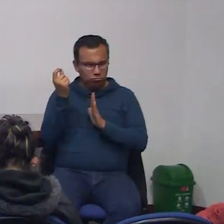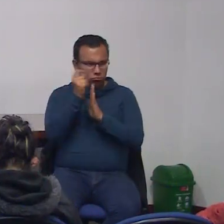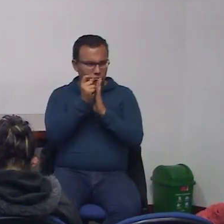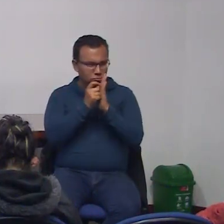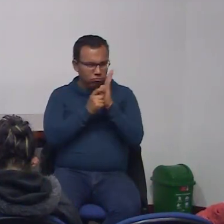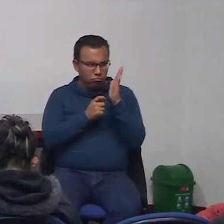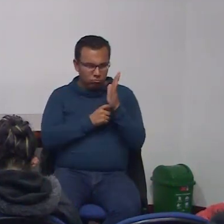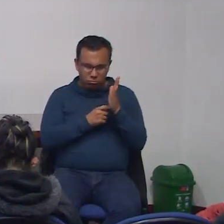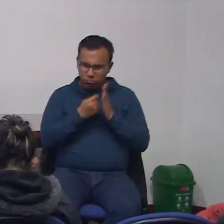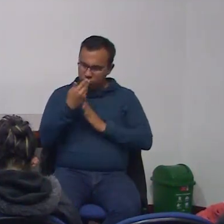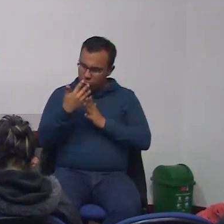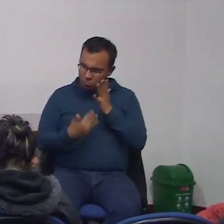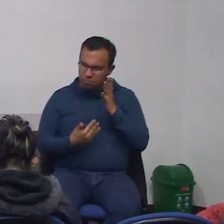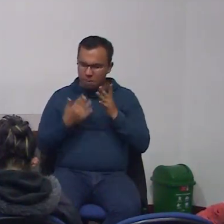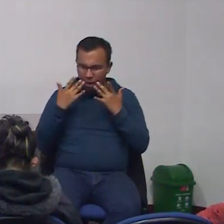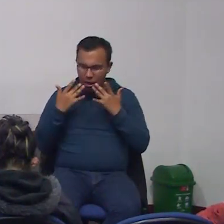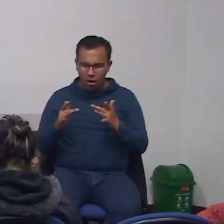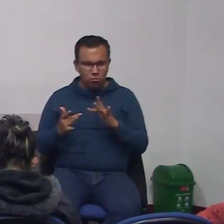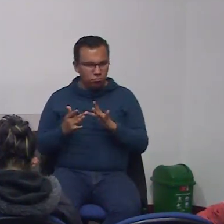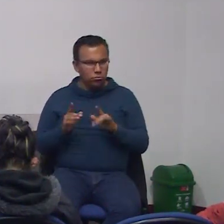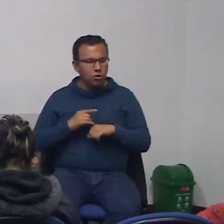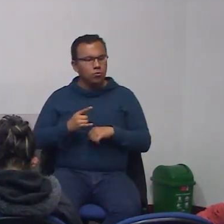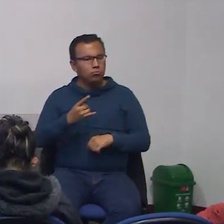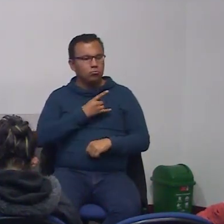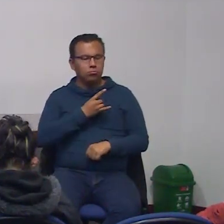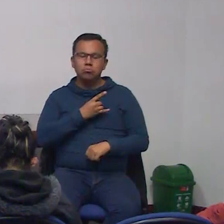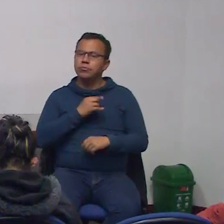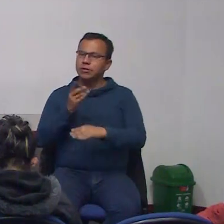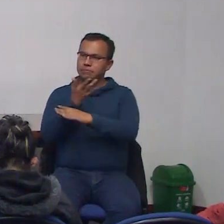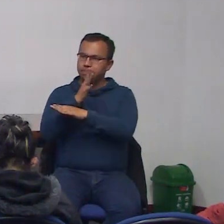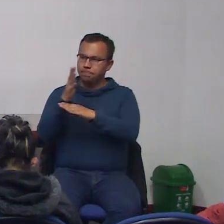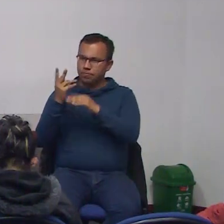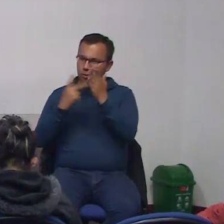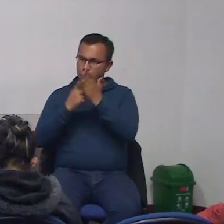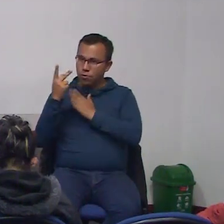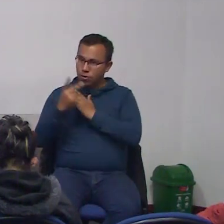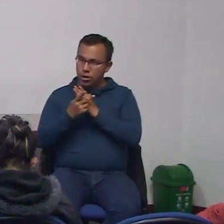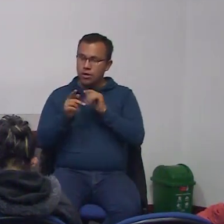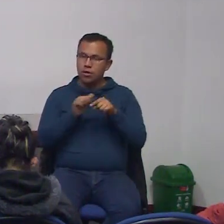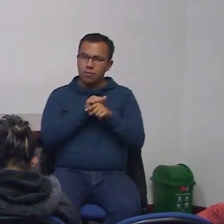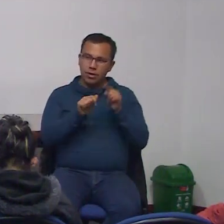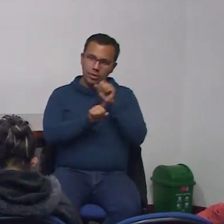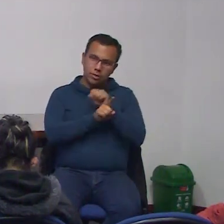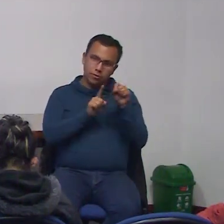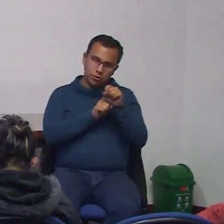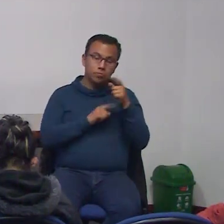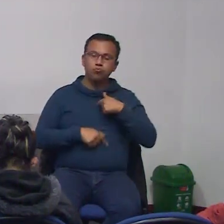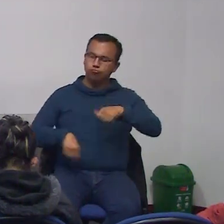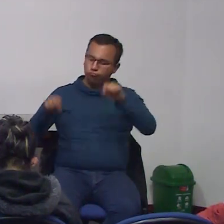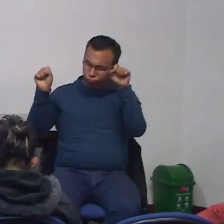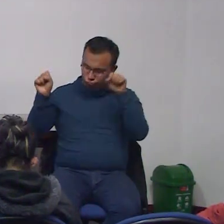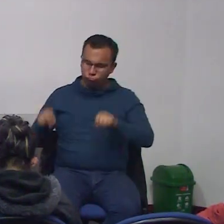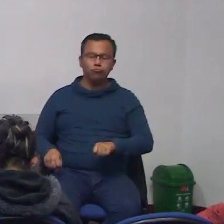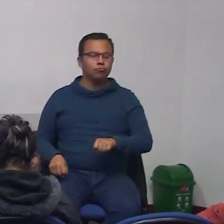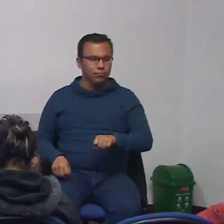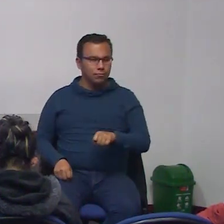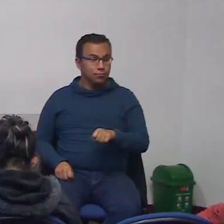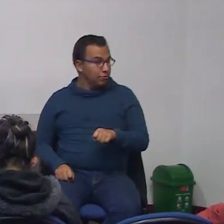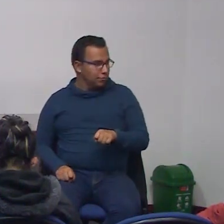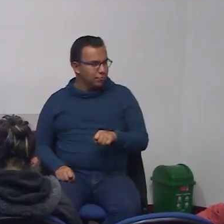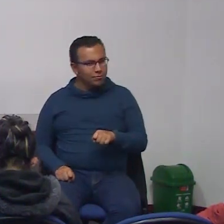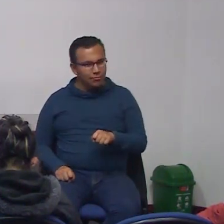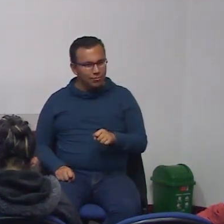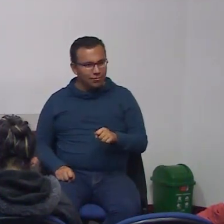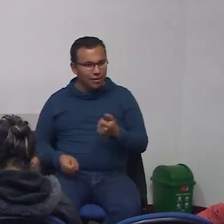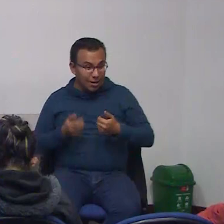digamos como las características para y ella propuso en la universidad hacer su proyecto de práctica social con nosotros se lo aprobaron Y entonces ya